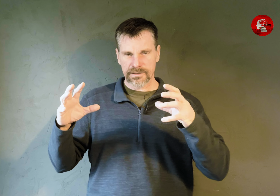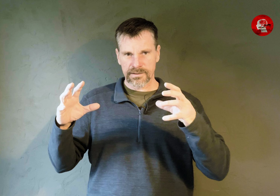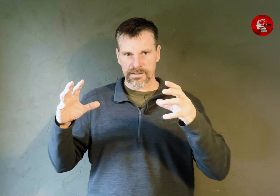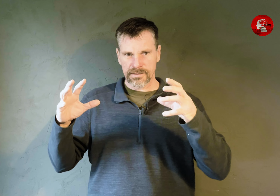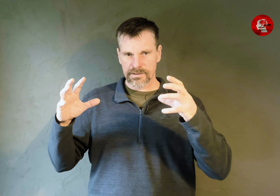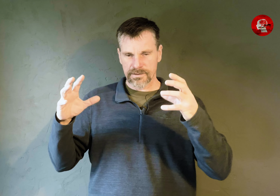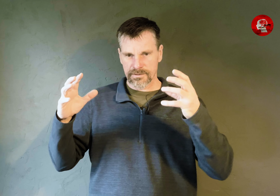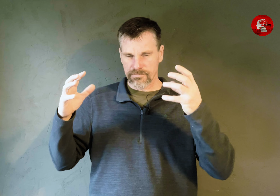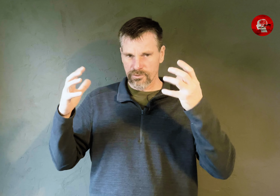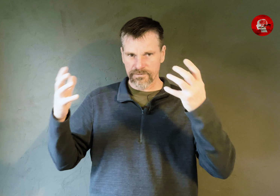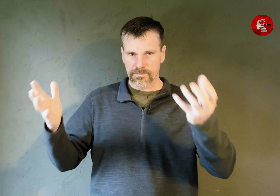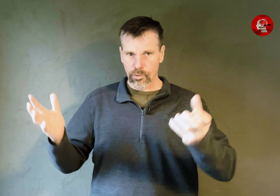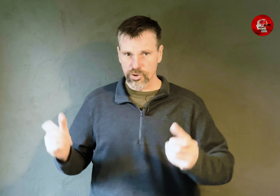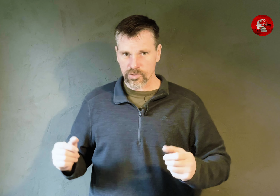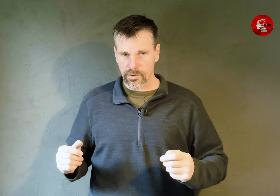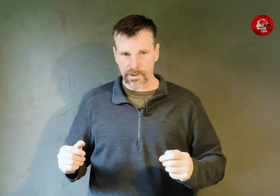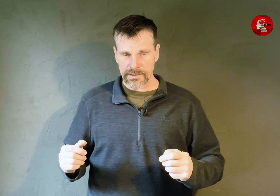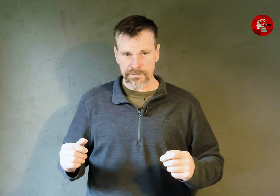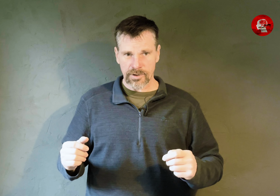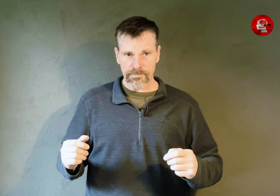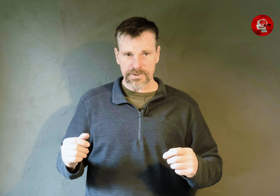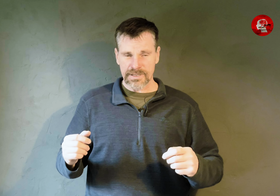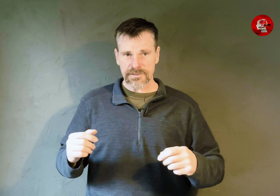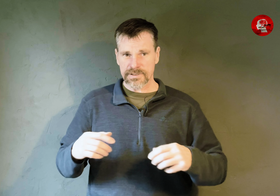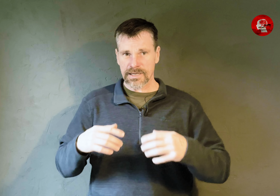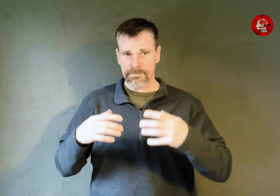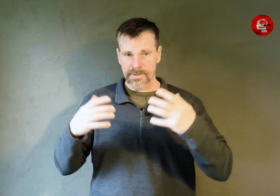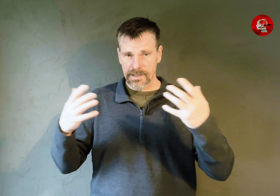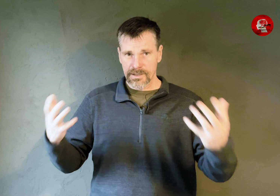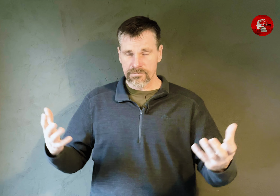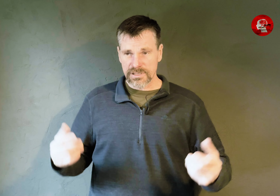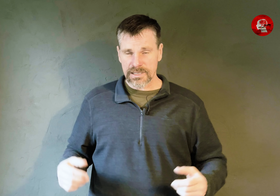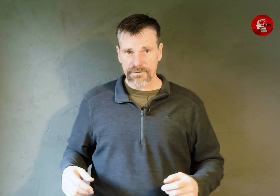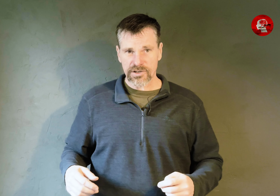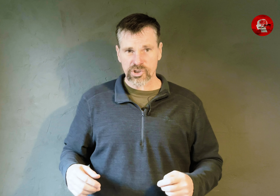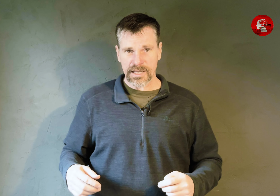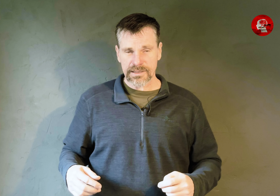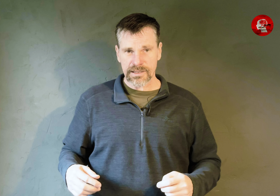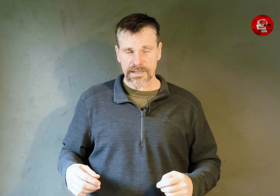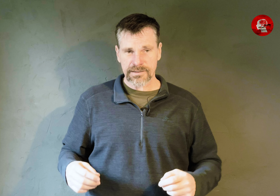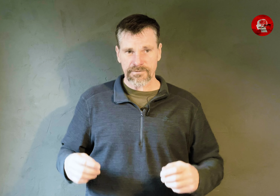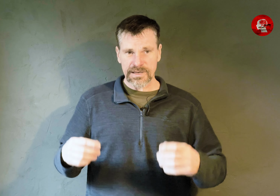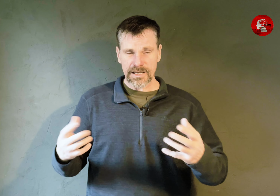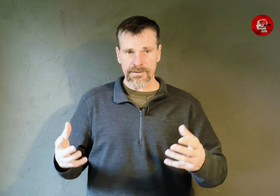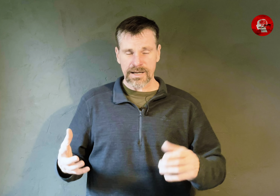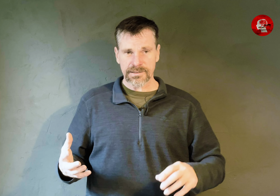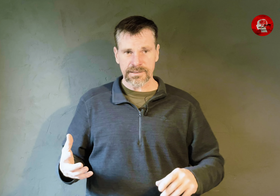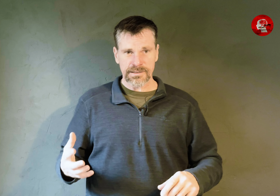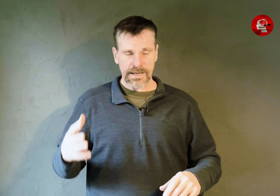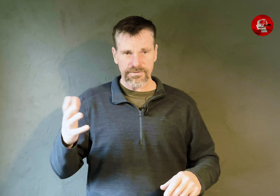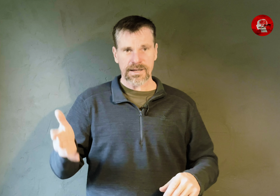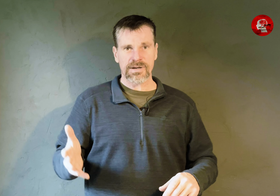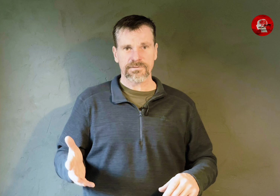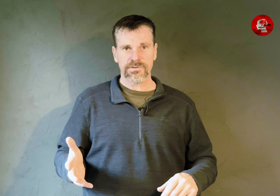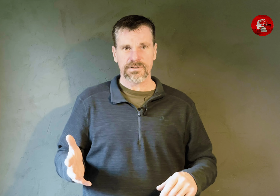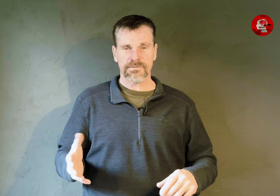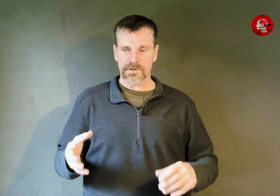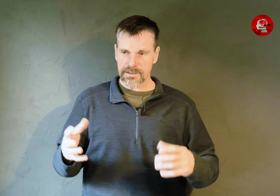blöd wie bodenstroh hat überhaupt nichts von seinem mit je verstanden hat fehler gemacht die ein anfänger machen würde in der